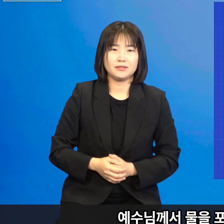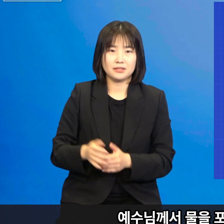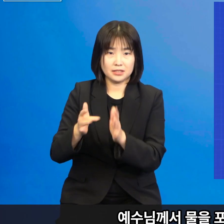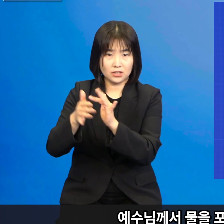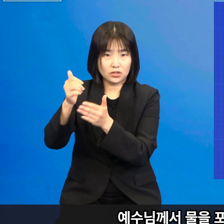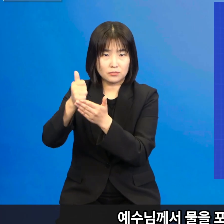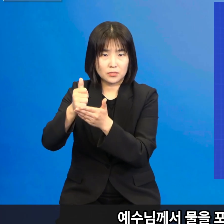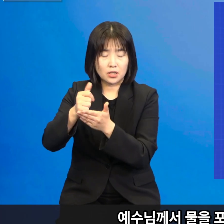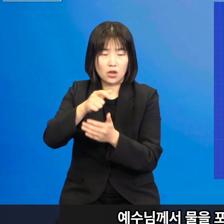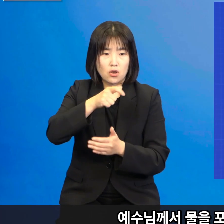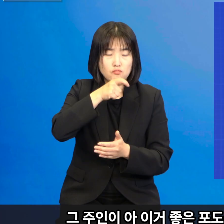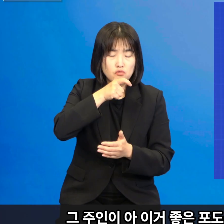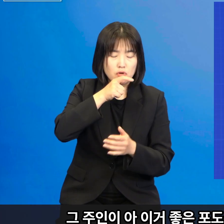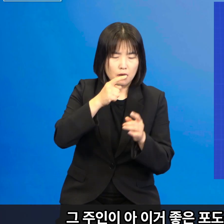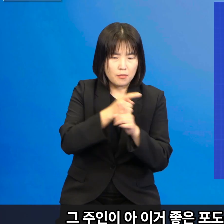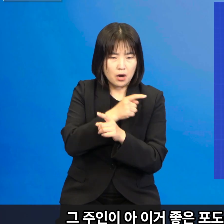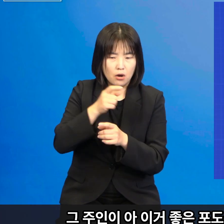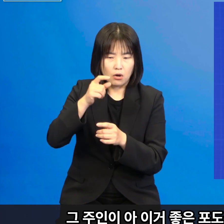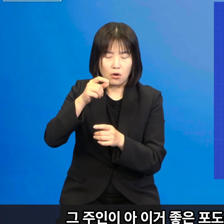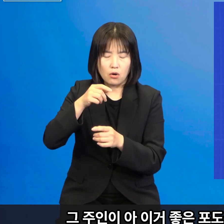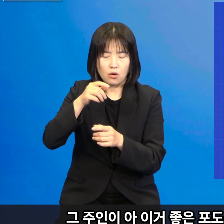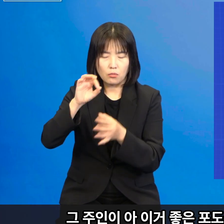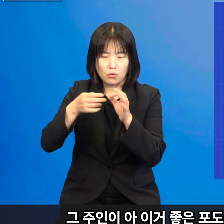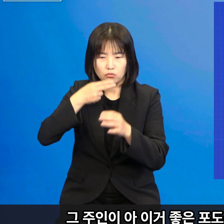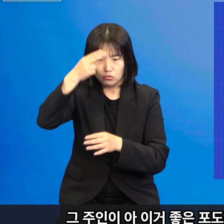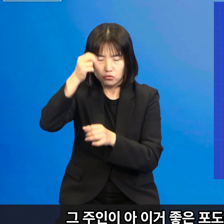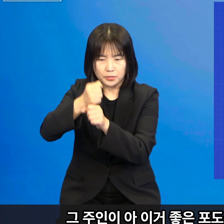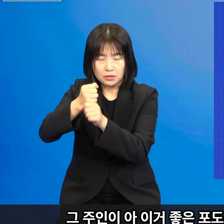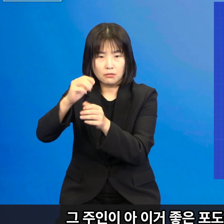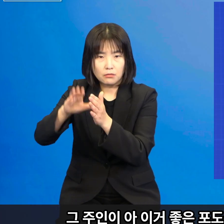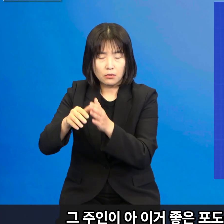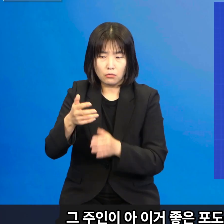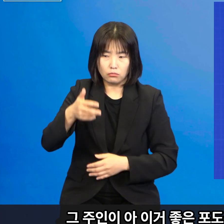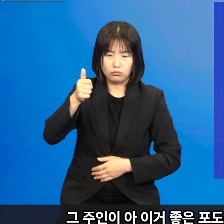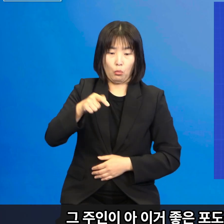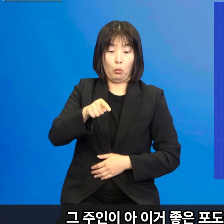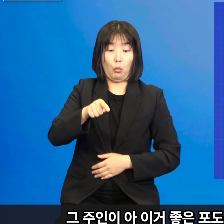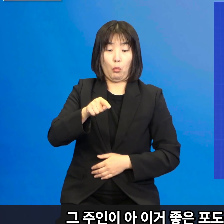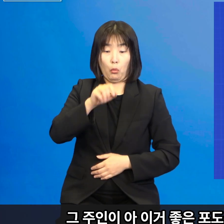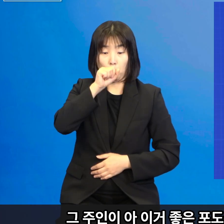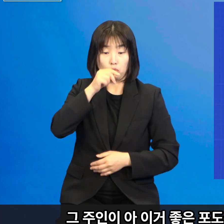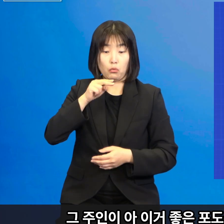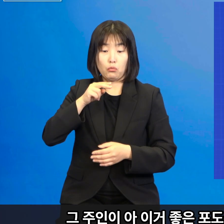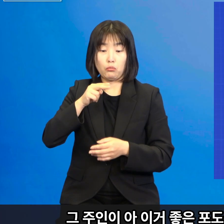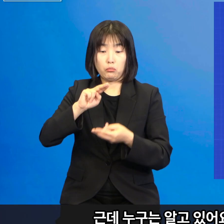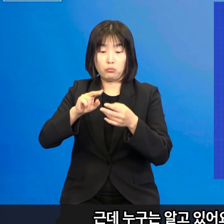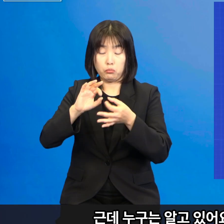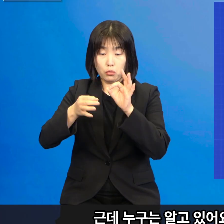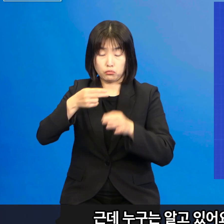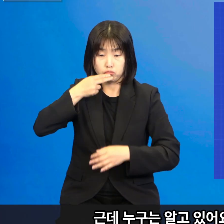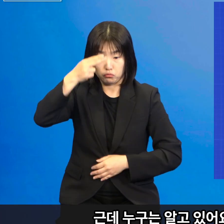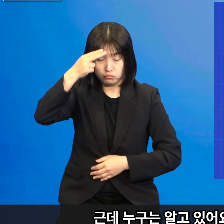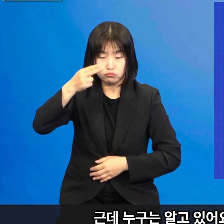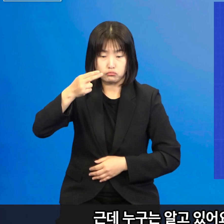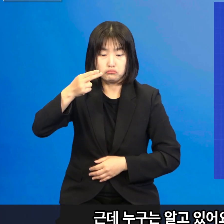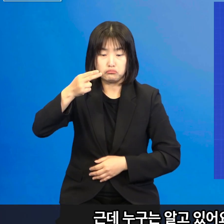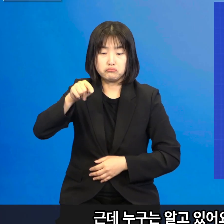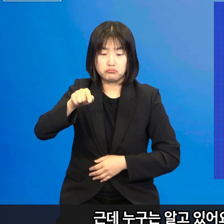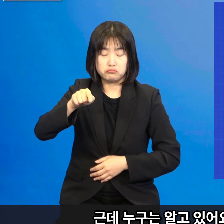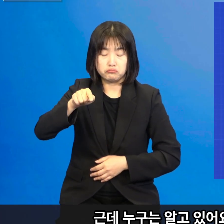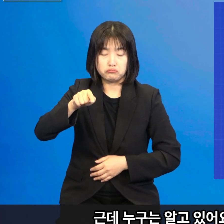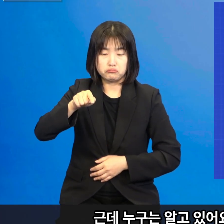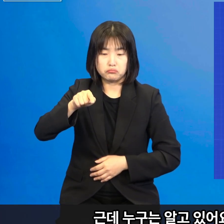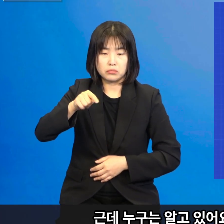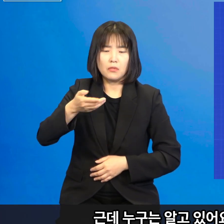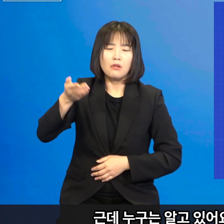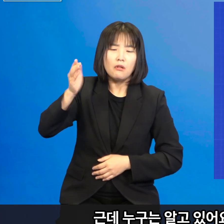예수님께서 물을 포도주로 만들었을 때 그 주인이 이거 좋은 포도주 놔뒀네, 그러고 지나갔어요. 근데 누구는 알고 있어요?